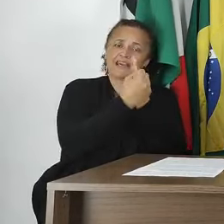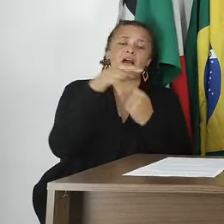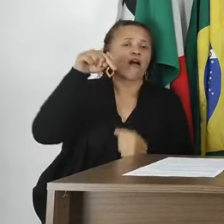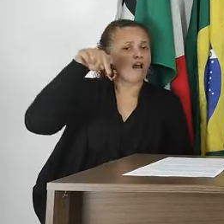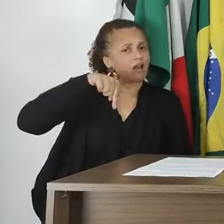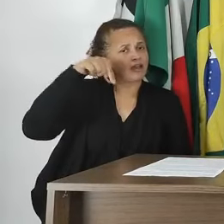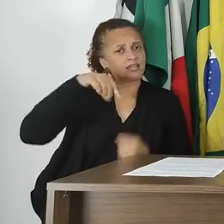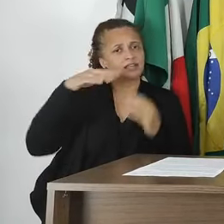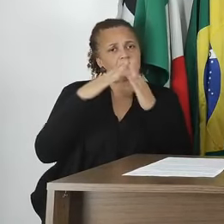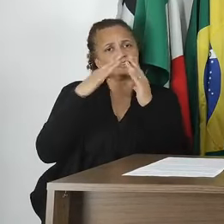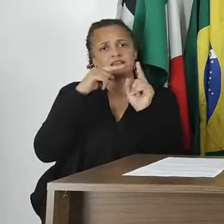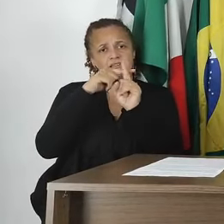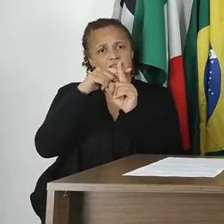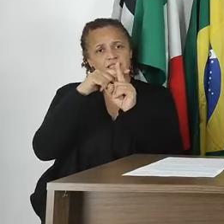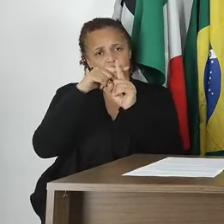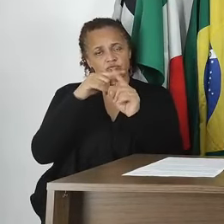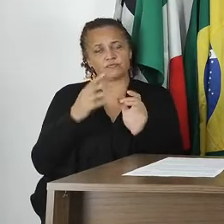igreja.